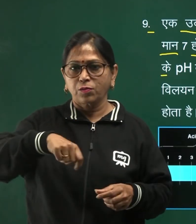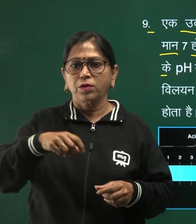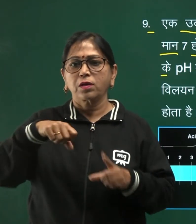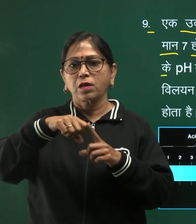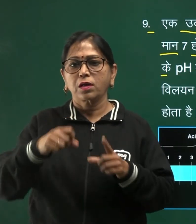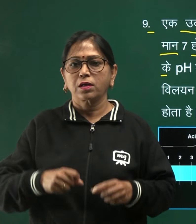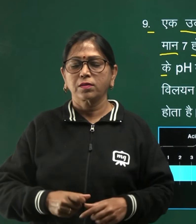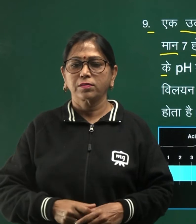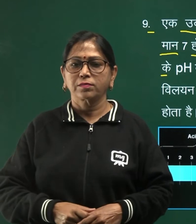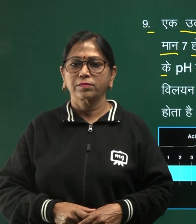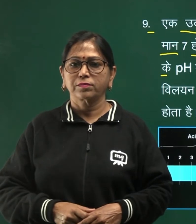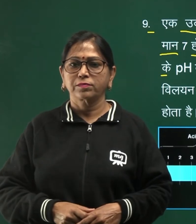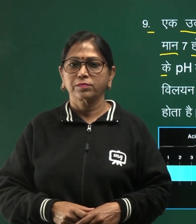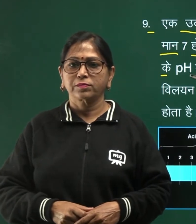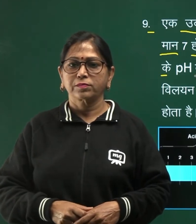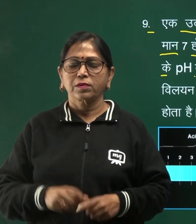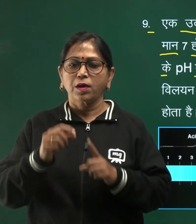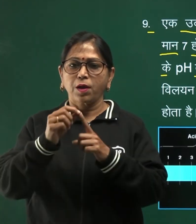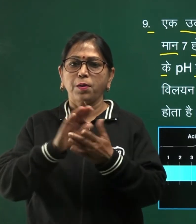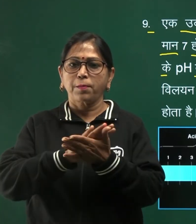हमले विलियन के